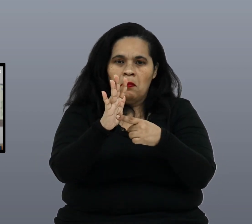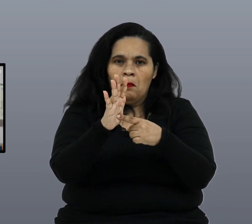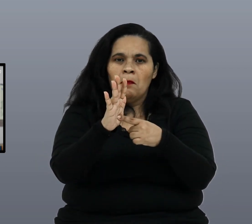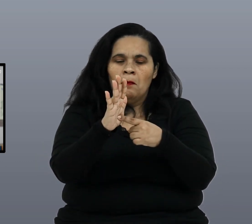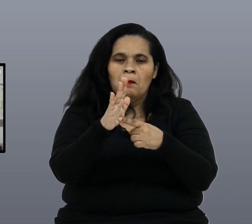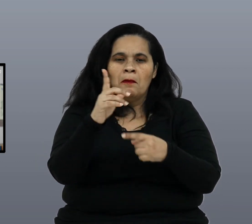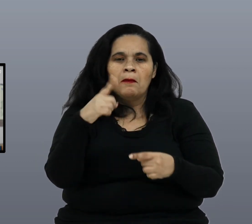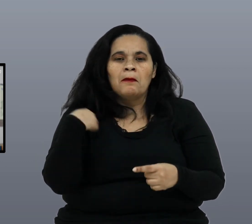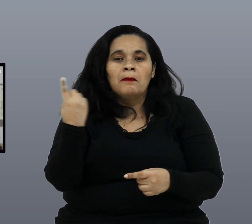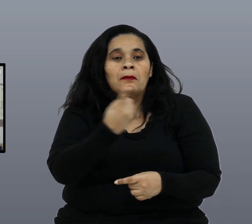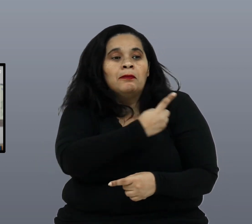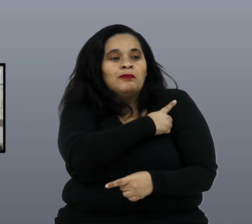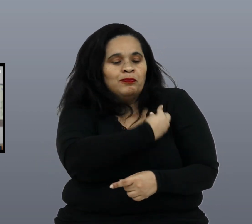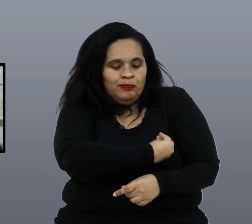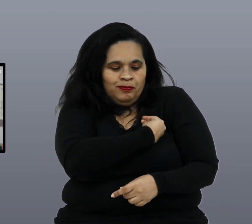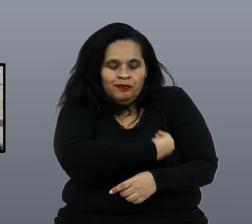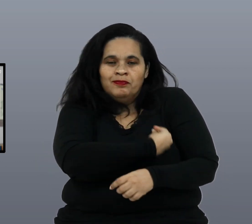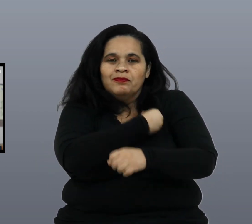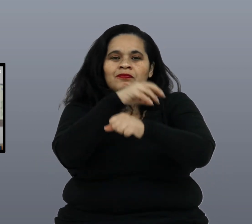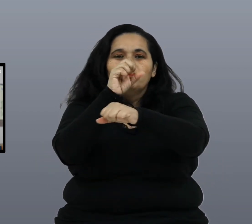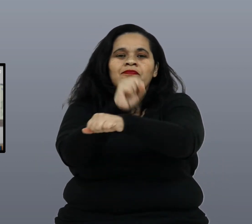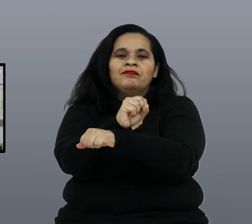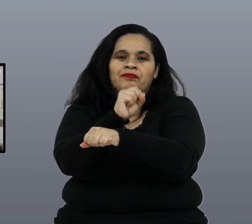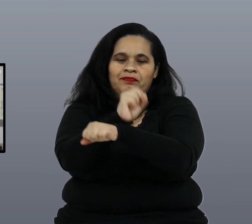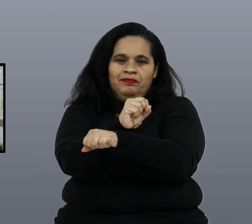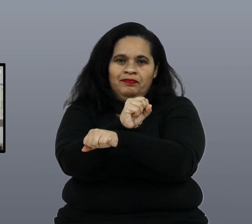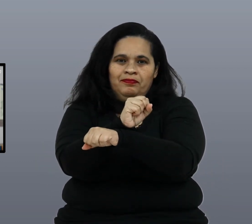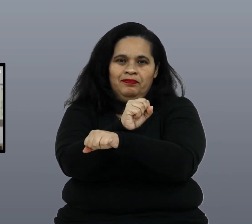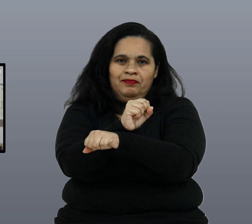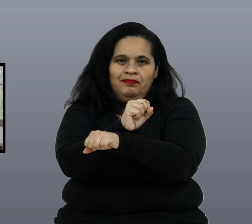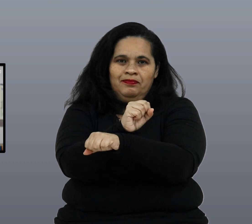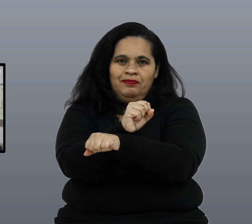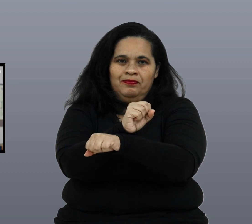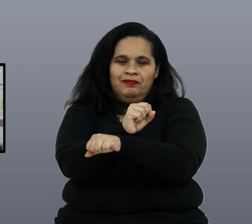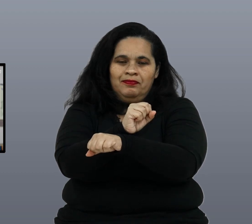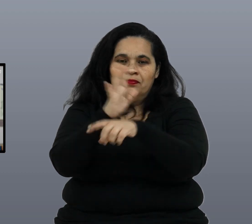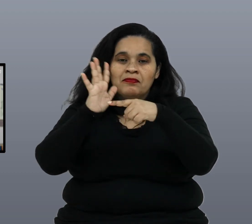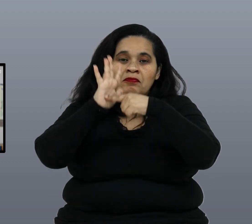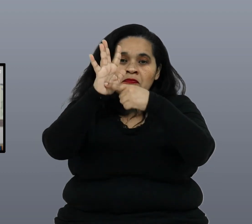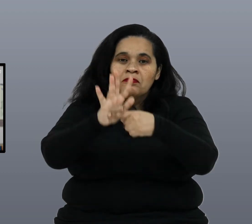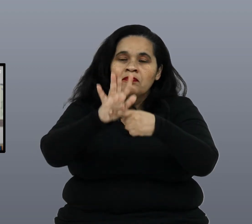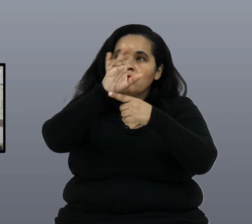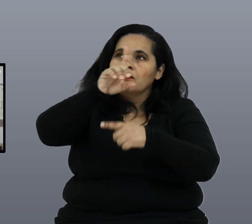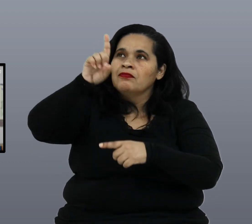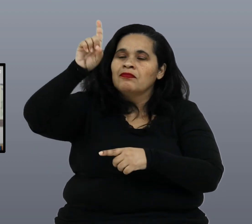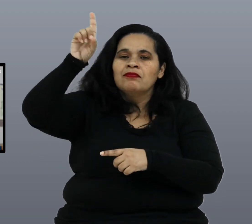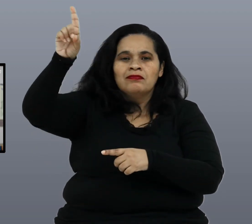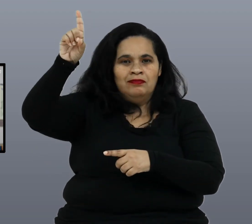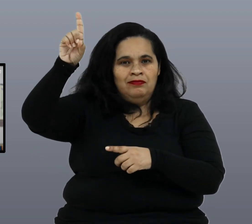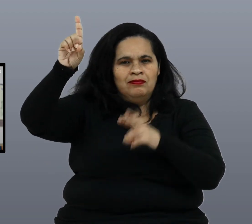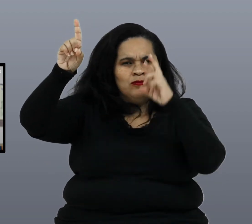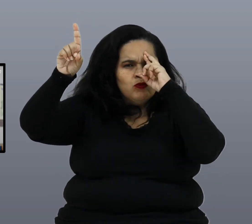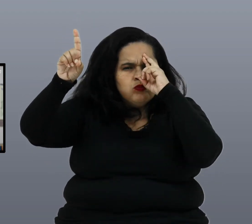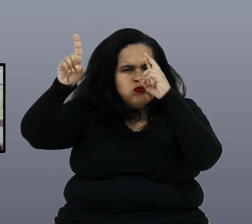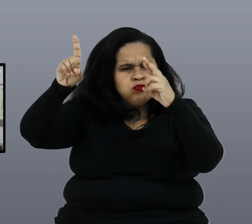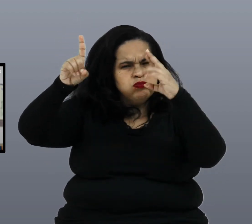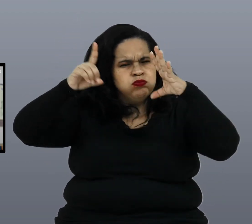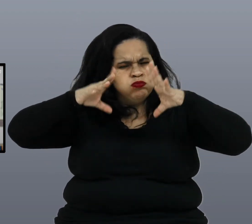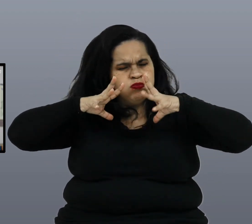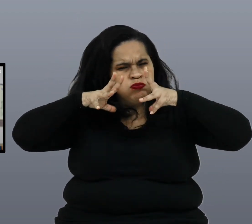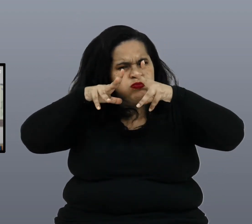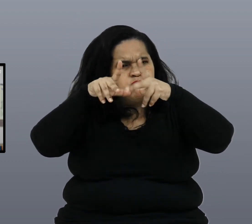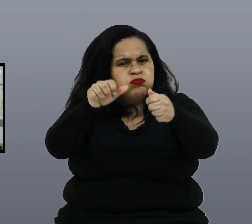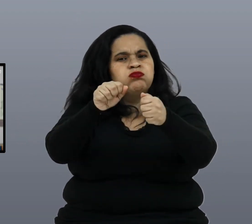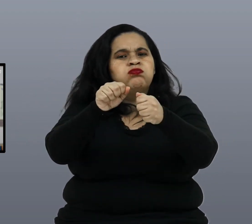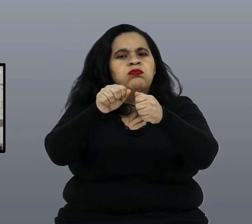a esperança, mostrar que Deus é o Senhor da história, que Ele continua no comando, que